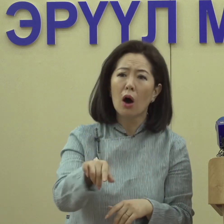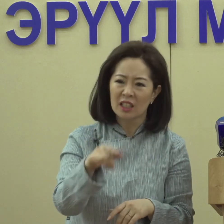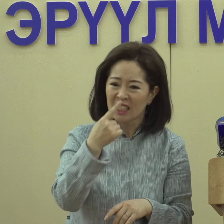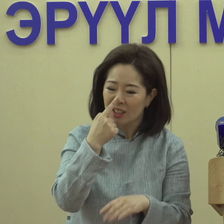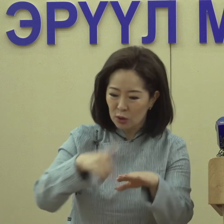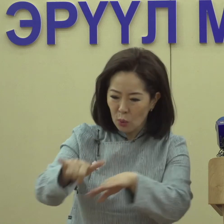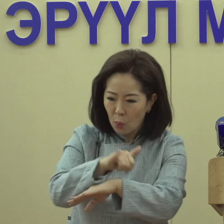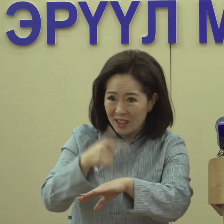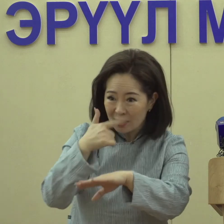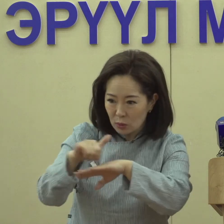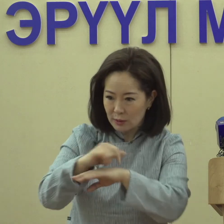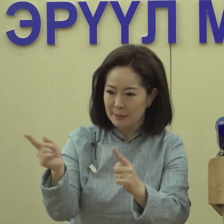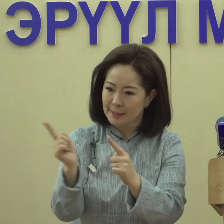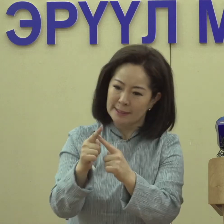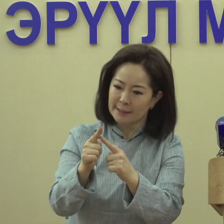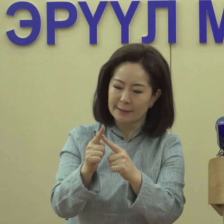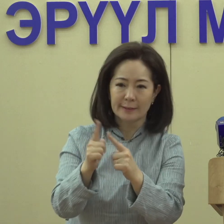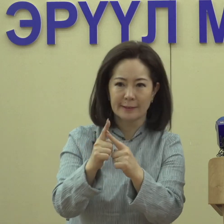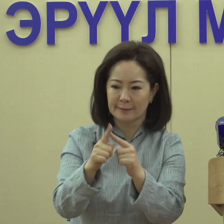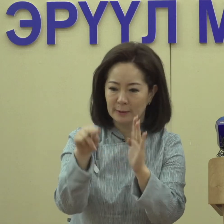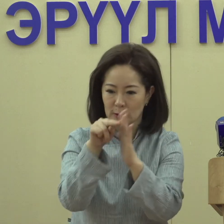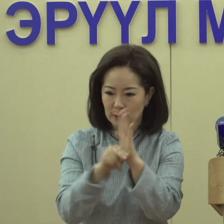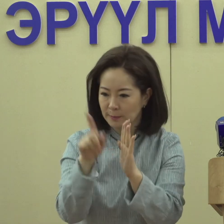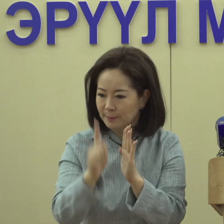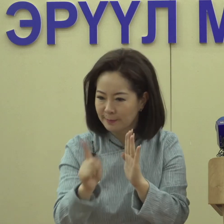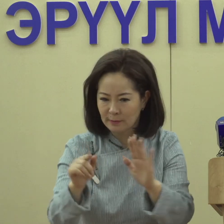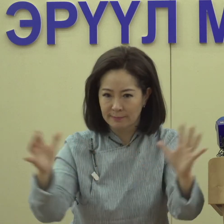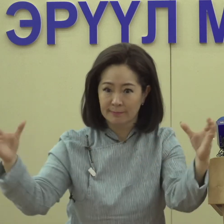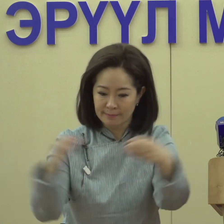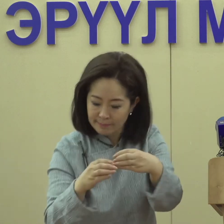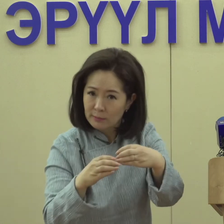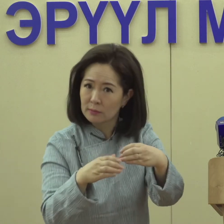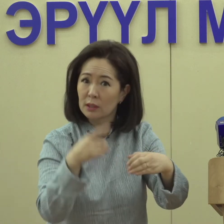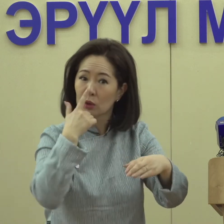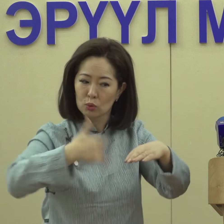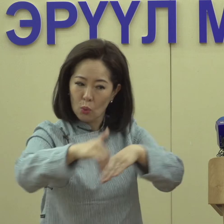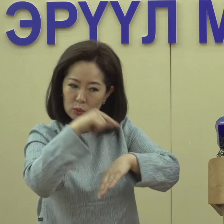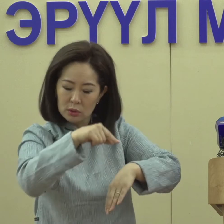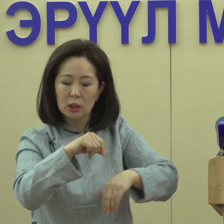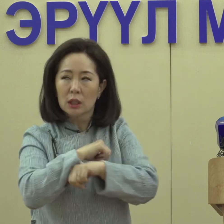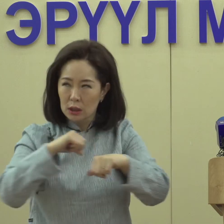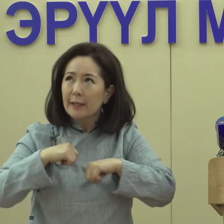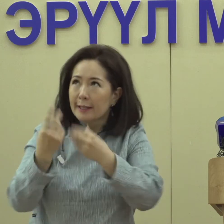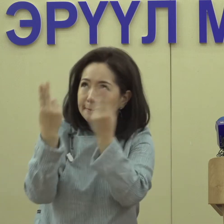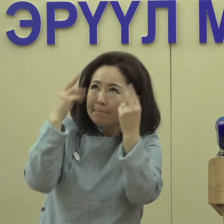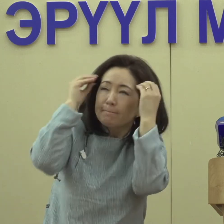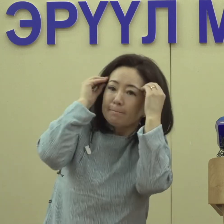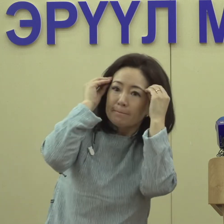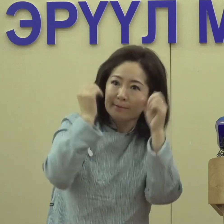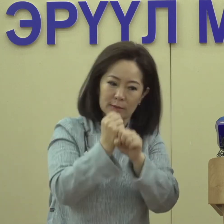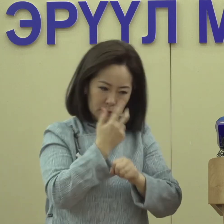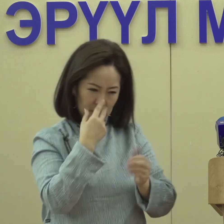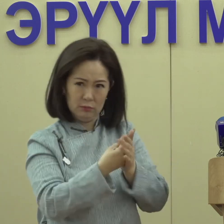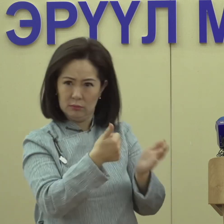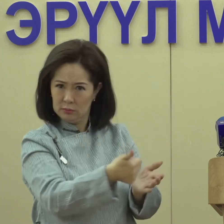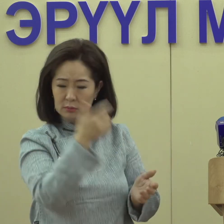дэглэмтэй бас ахлагтай аюул сан арга хэмжээ авч байгаа. Тэрийг бас иргэдэд нь маш сайн хэрэгжүүлж байгаа жишээ нь харагдаж